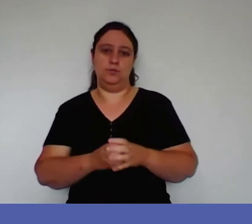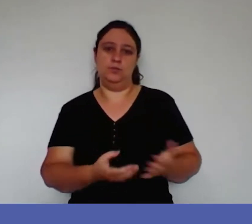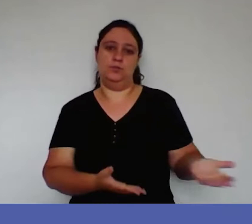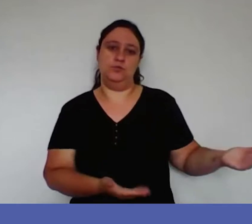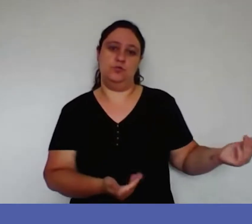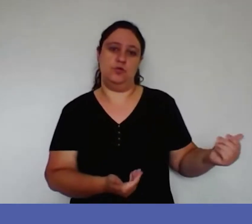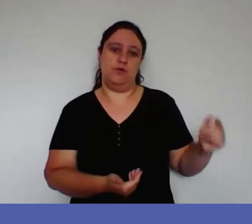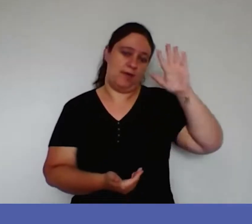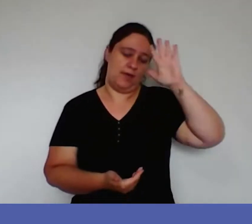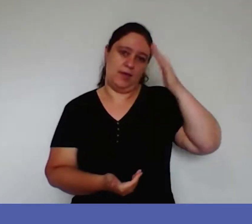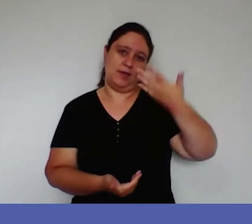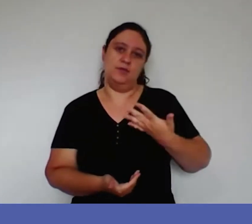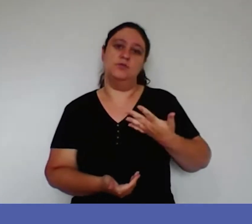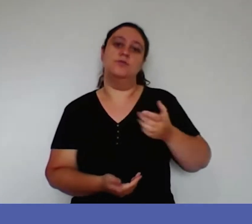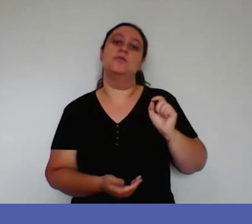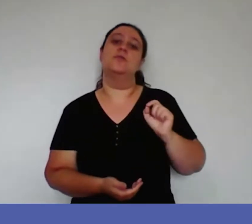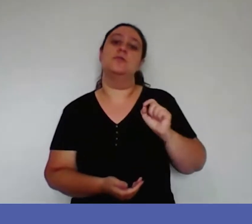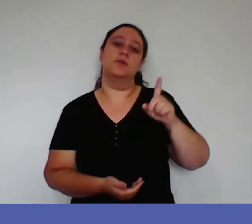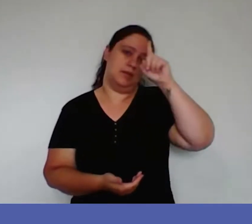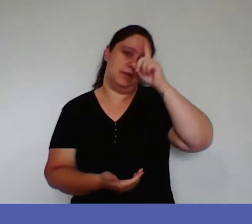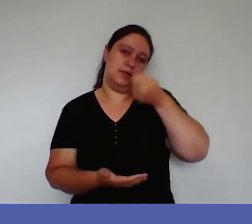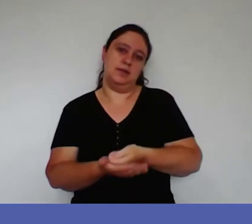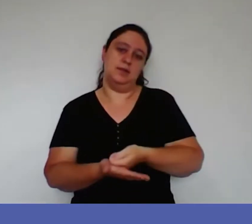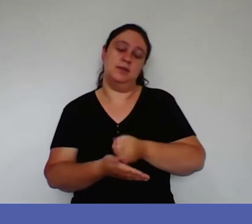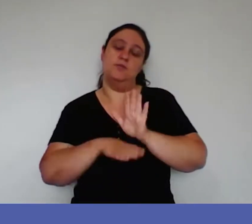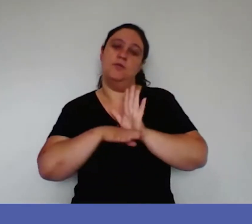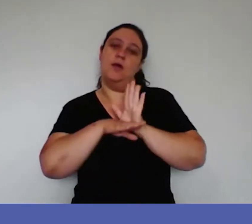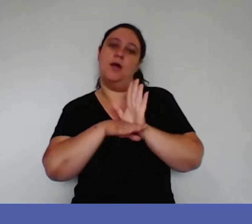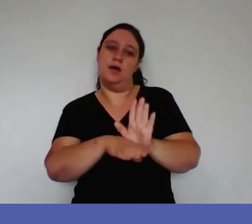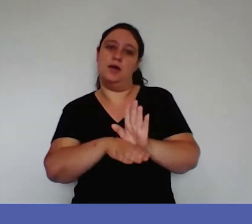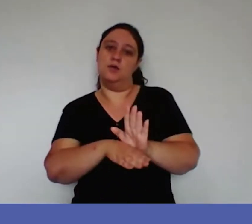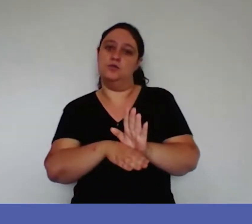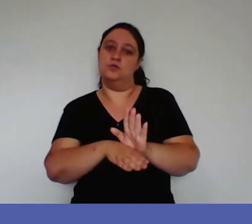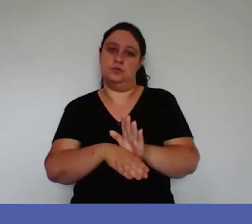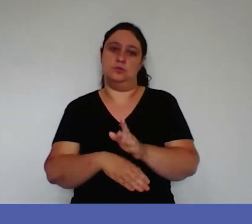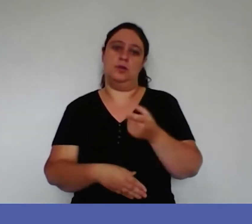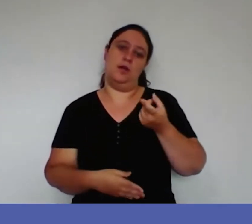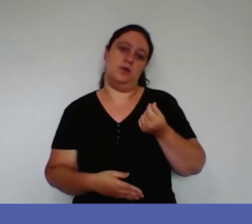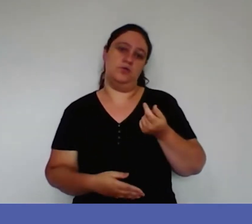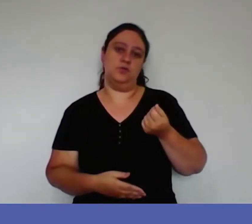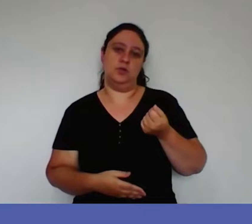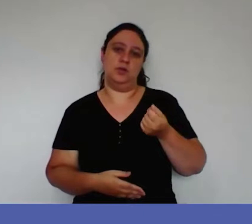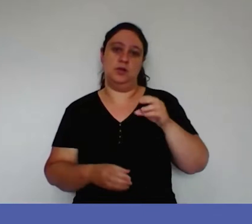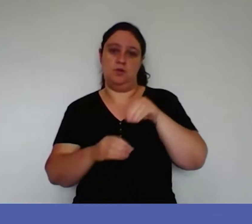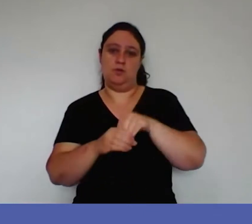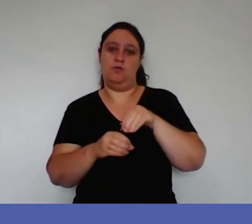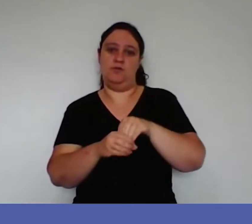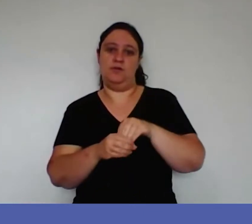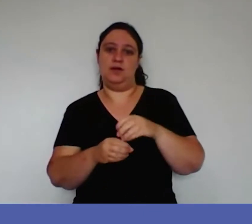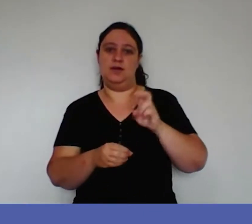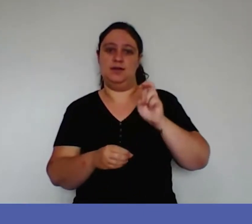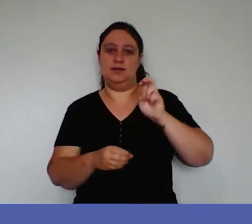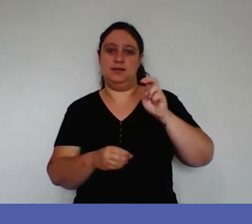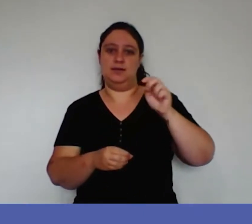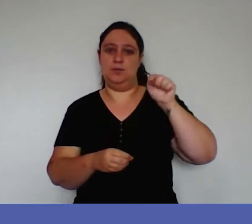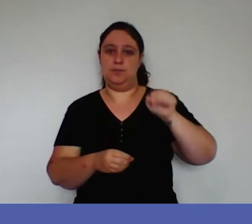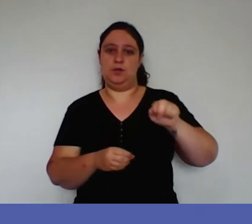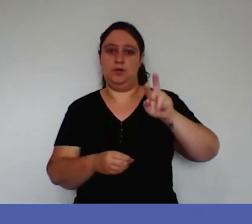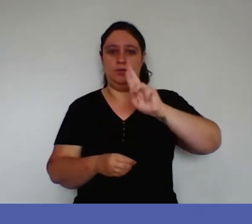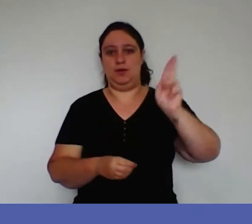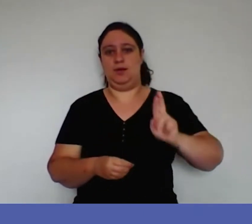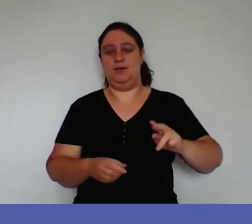também colaborar financeiramente. Eles queriam ofertar 5 mil reais, mas eles não tinham